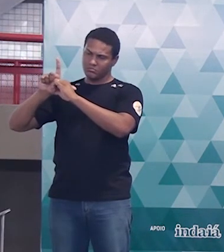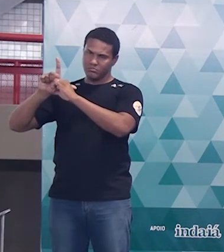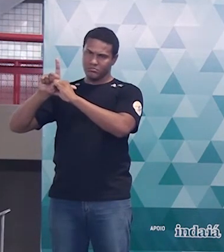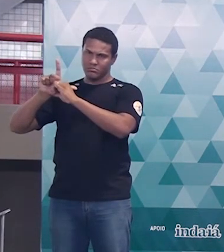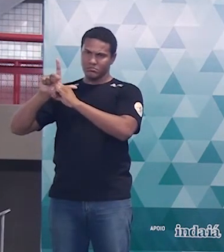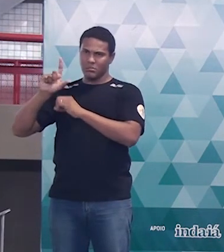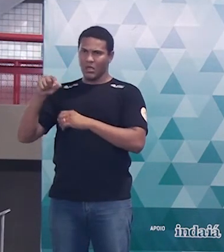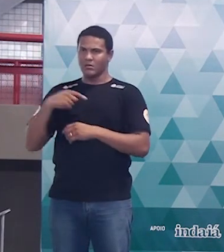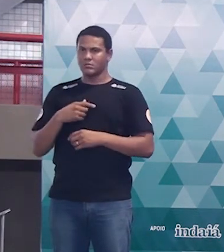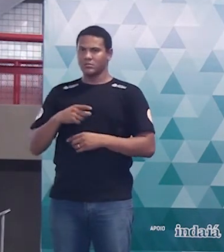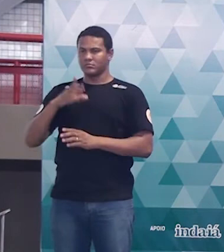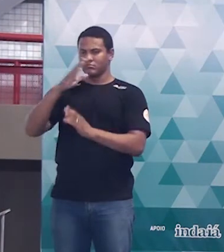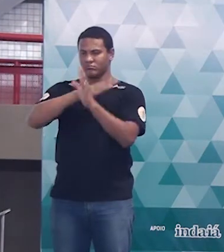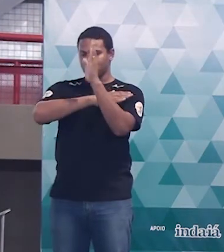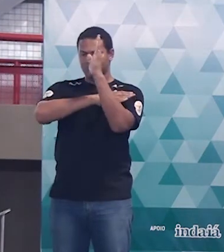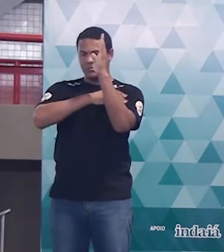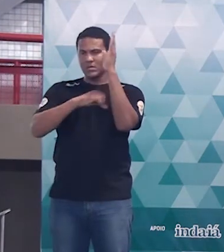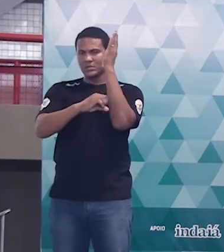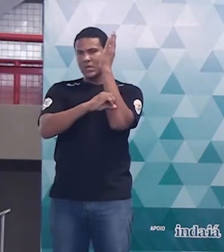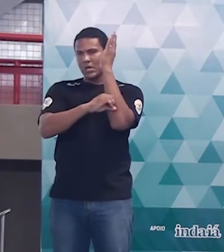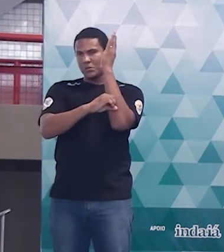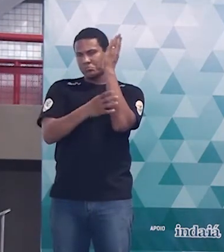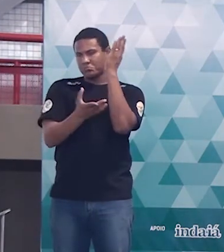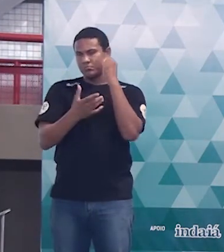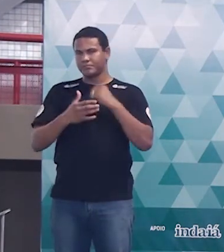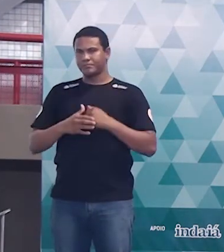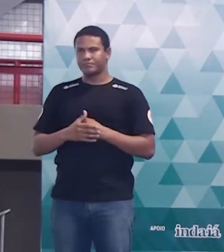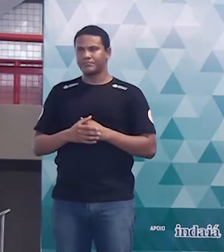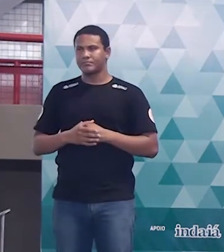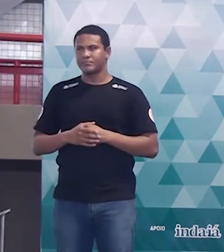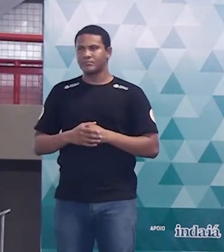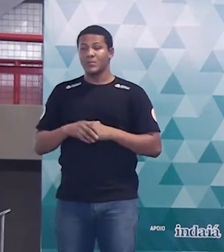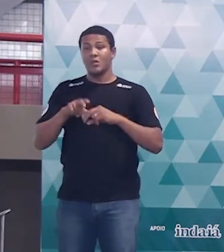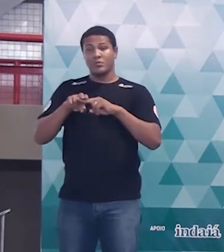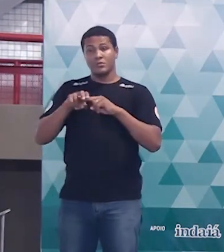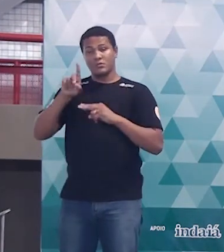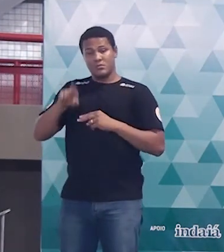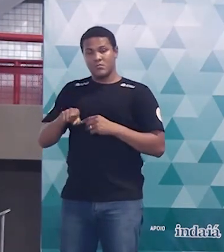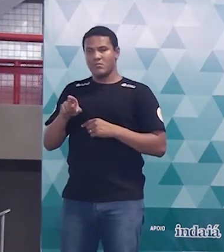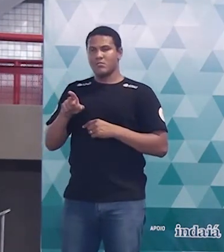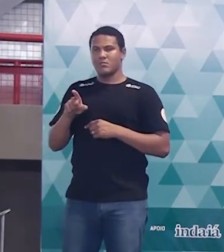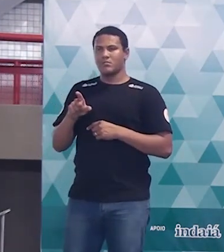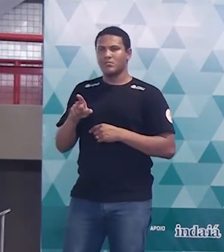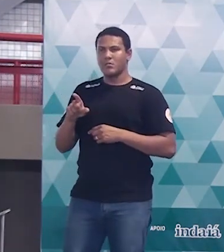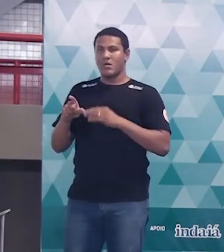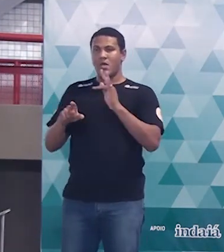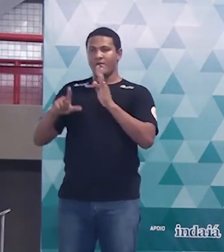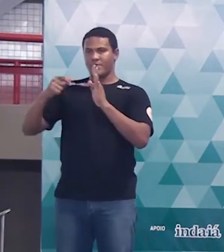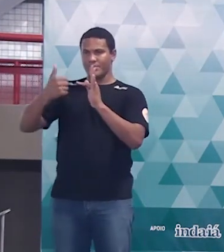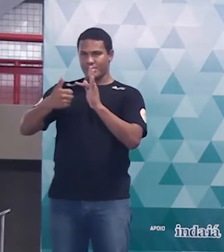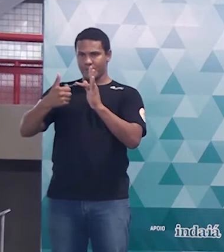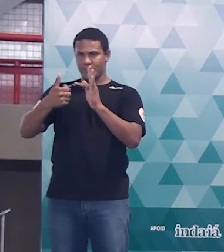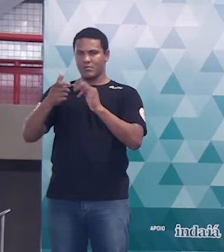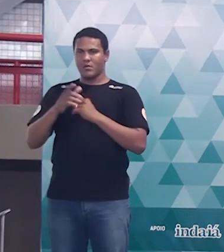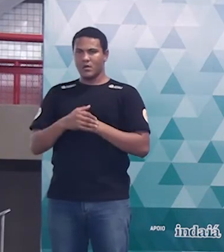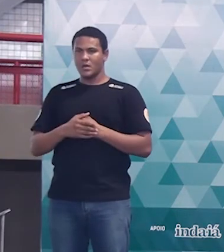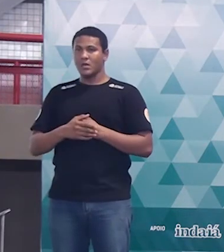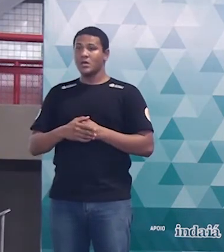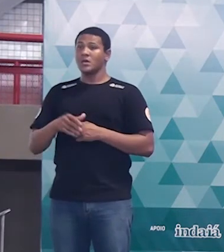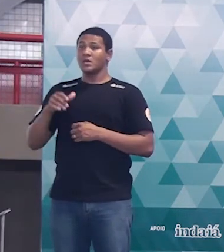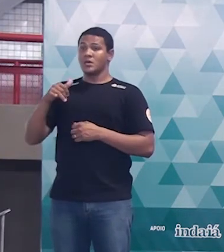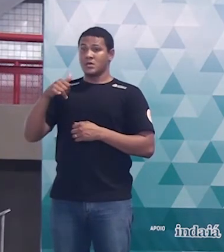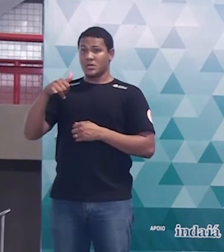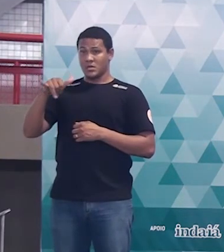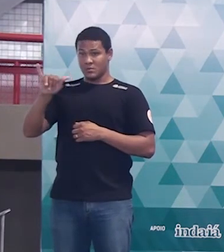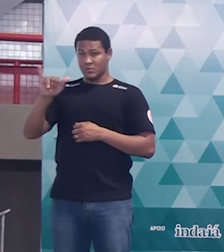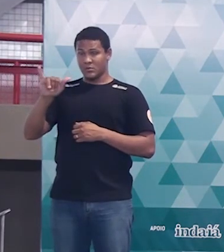Bom, a função do primeiro grau é a função do tipo y igual a